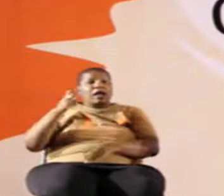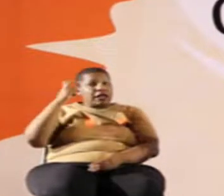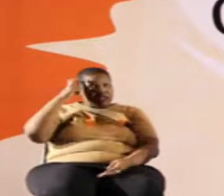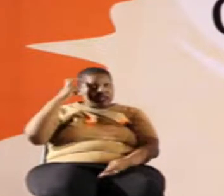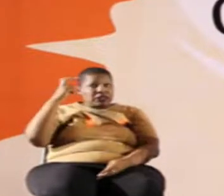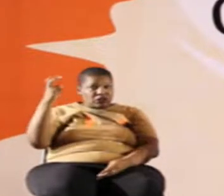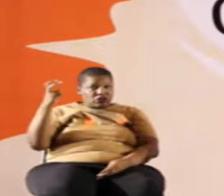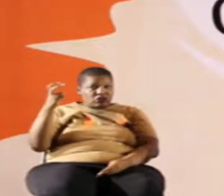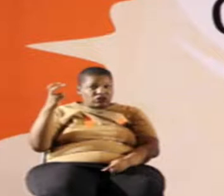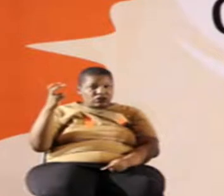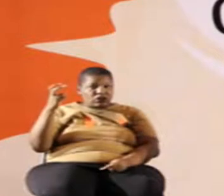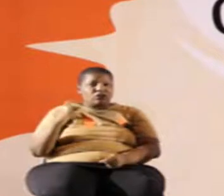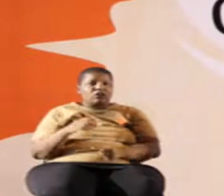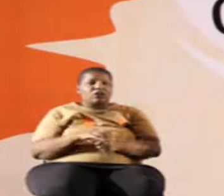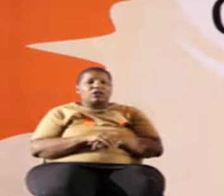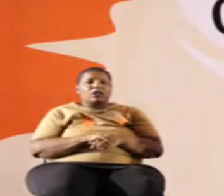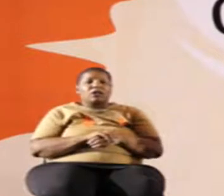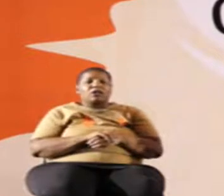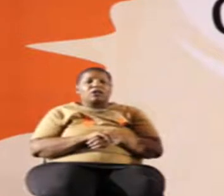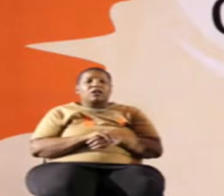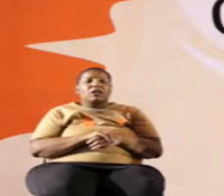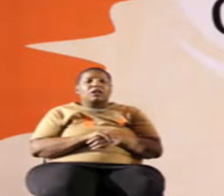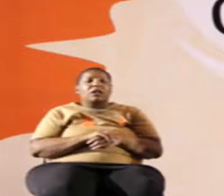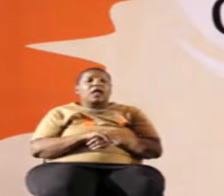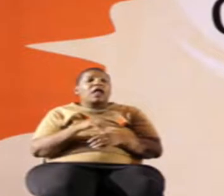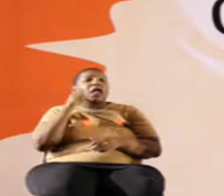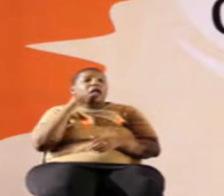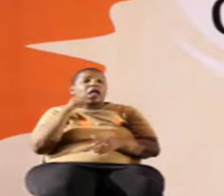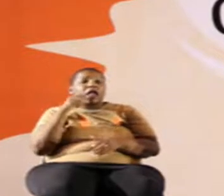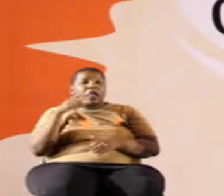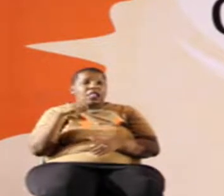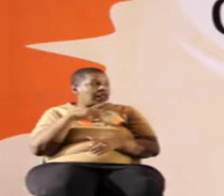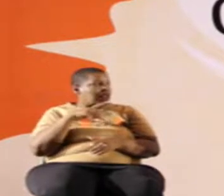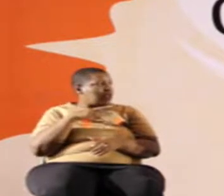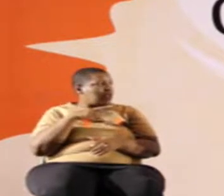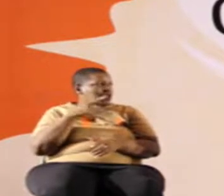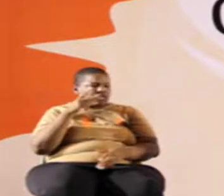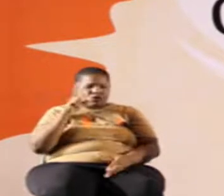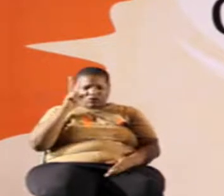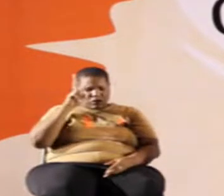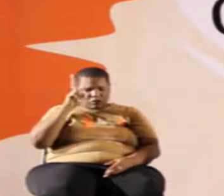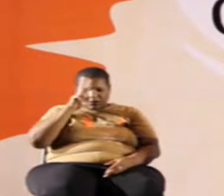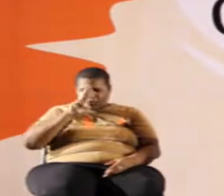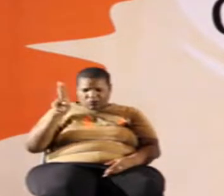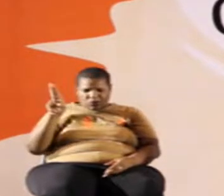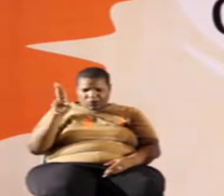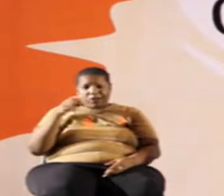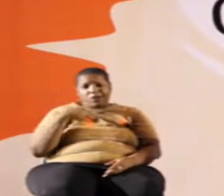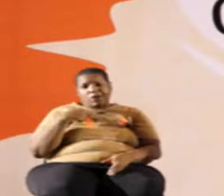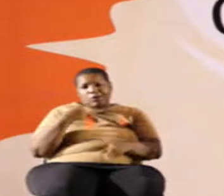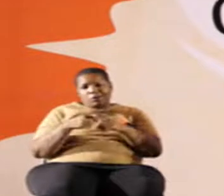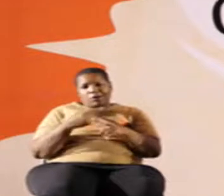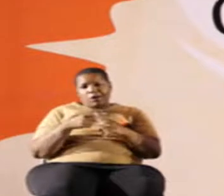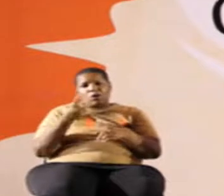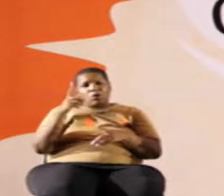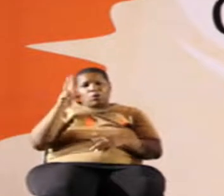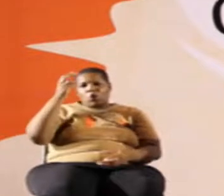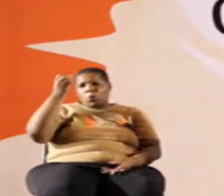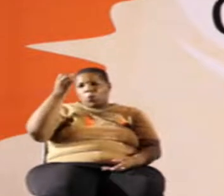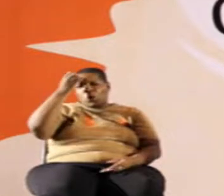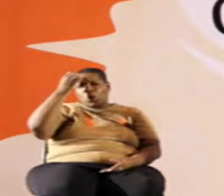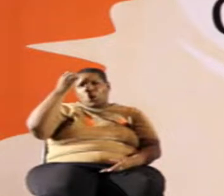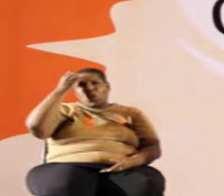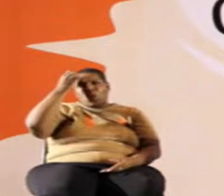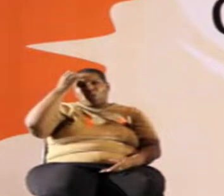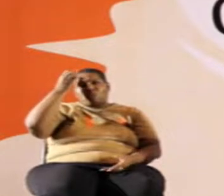E ela tem um ensaio, que eu não vou lembrar o nome, porque eu não guardo memória de quase